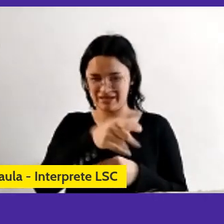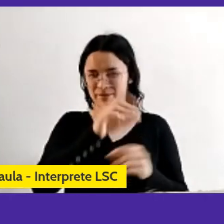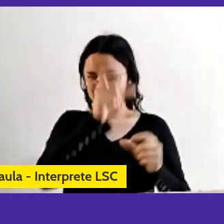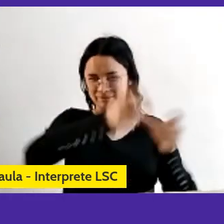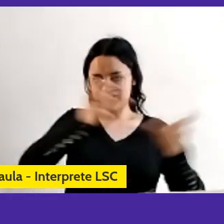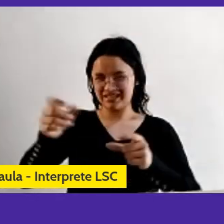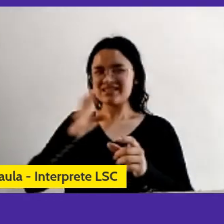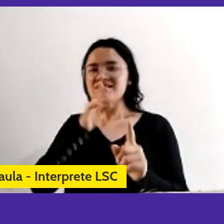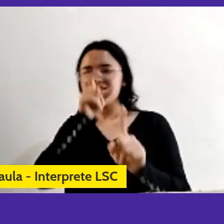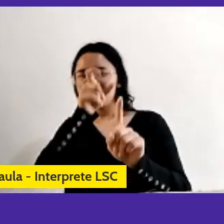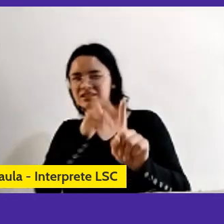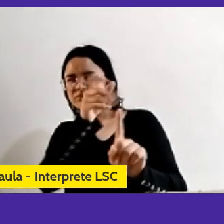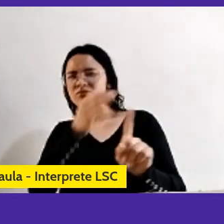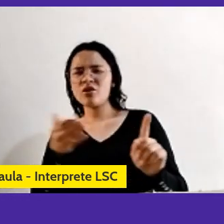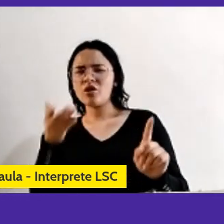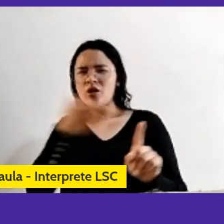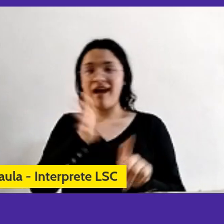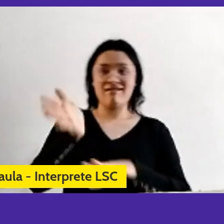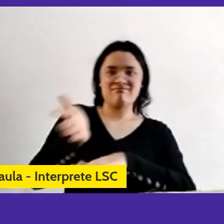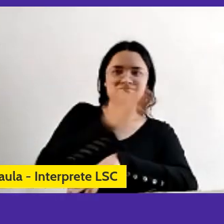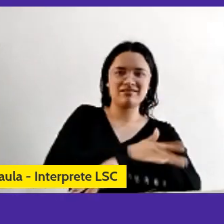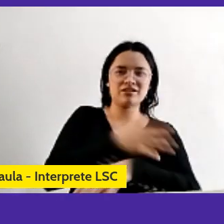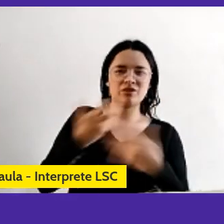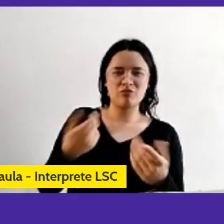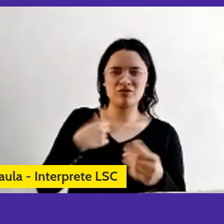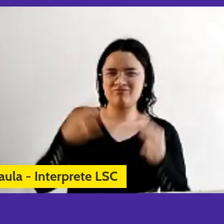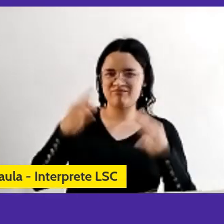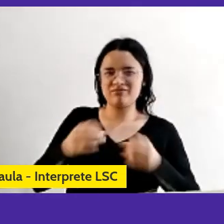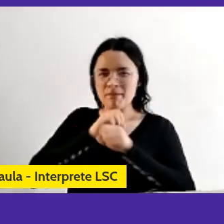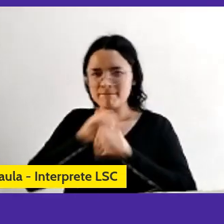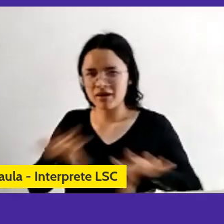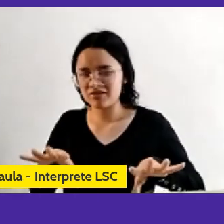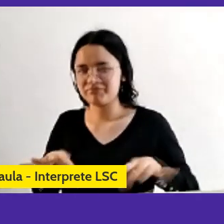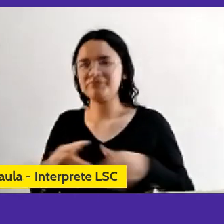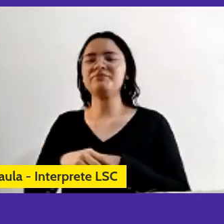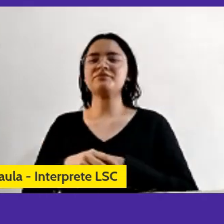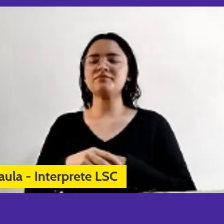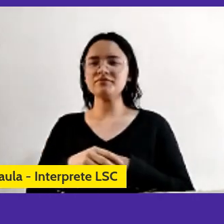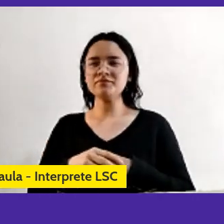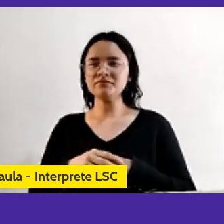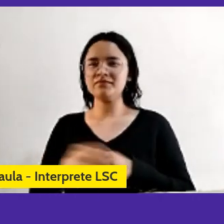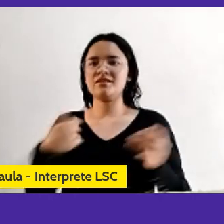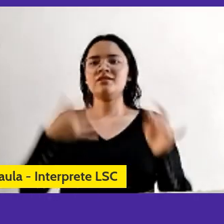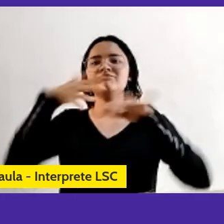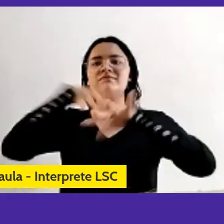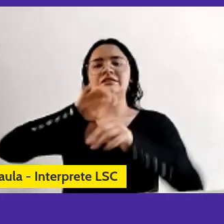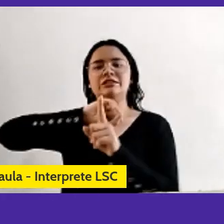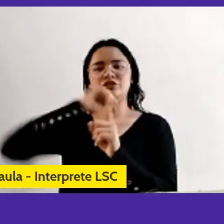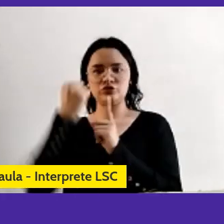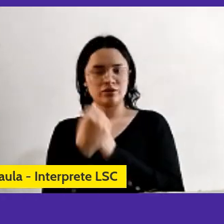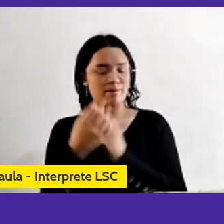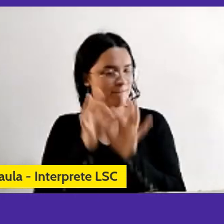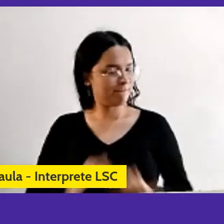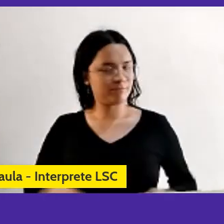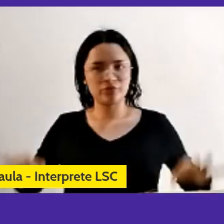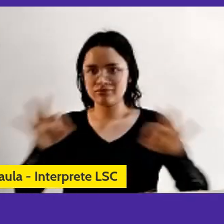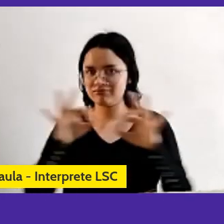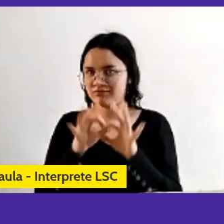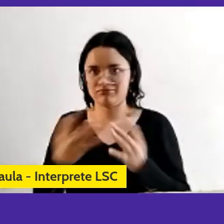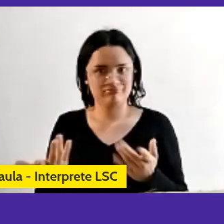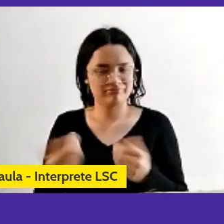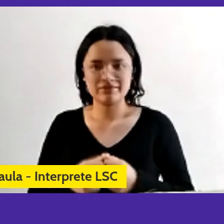de lanzamiento, de lo que te decía, viste, las redes sociales hoy son una herramienta clave a la